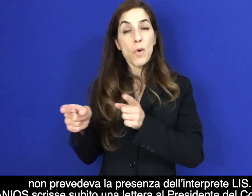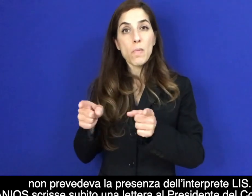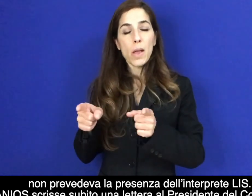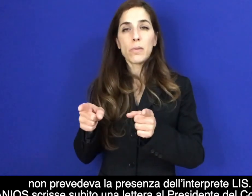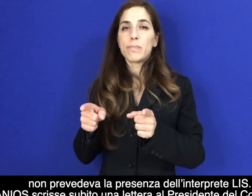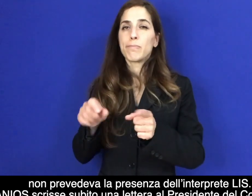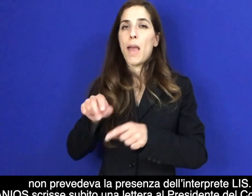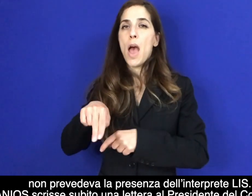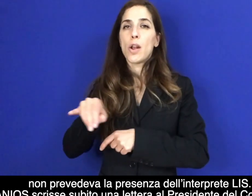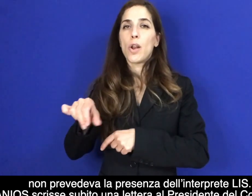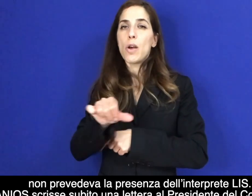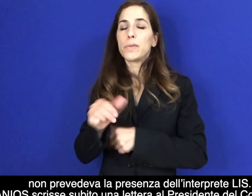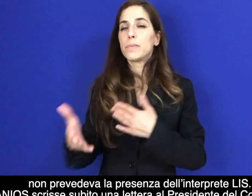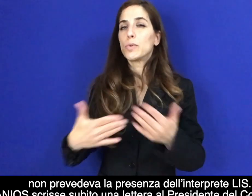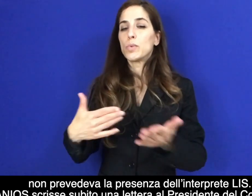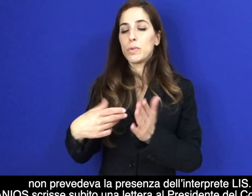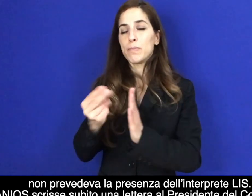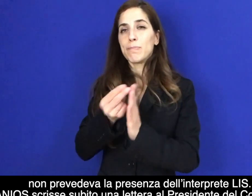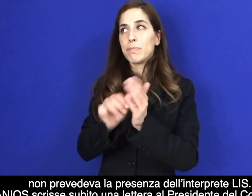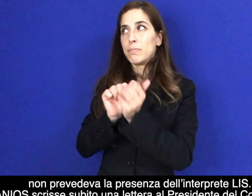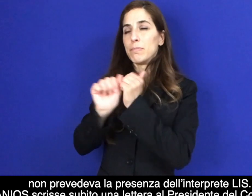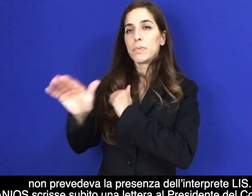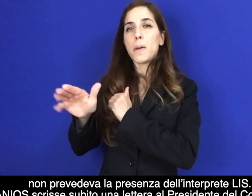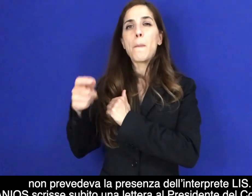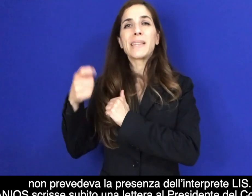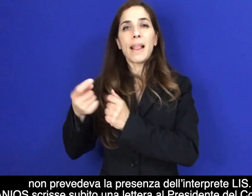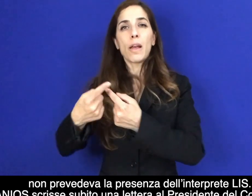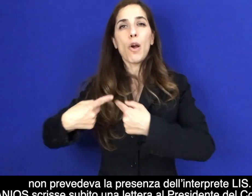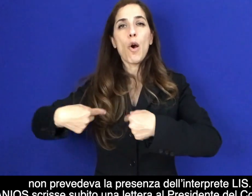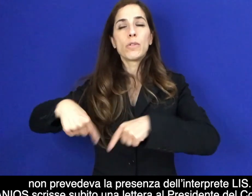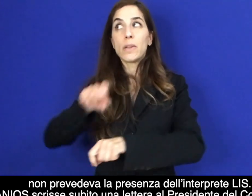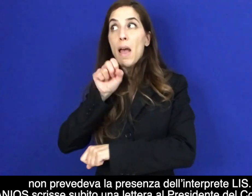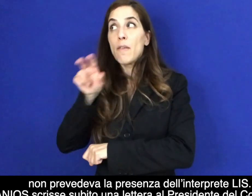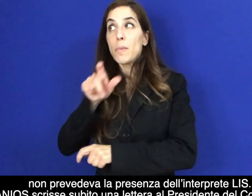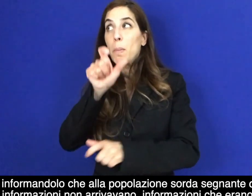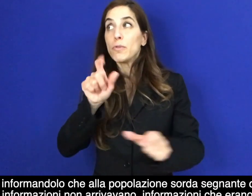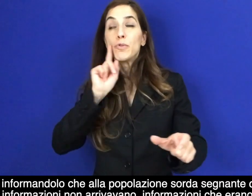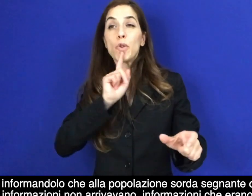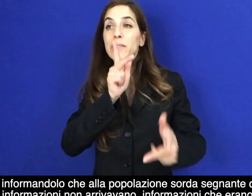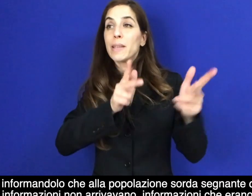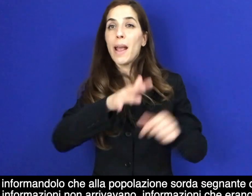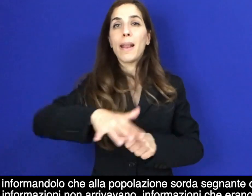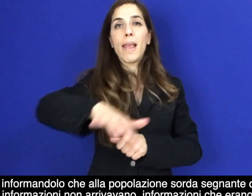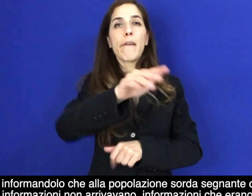lis anni scrisse subito una lettera al presidente del consiglio informandolo che alla popolazione sorda